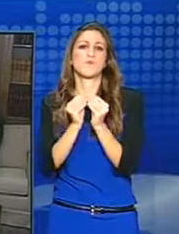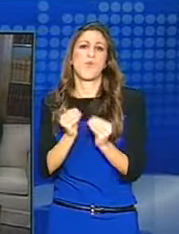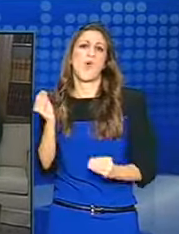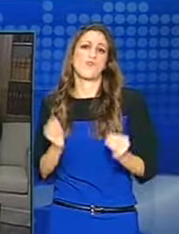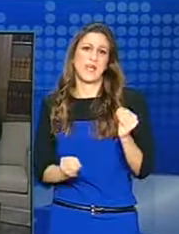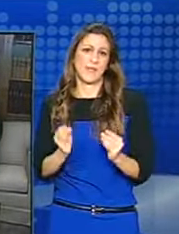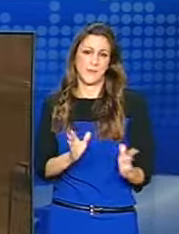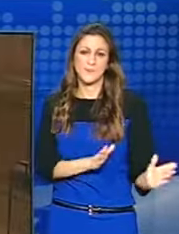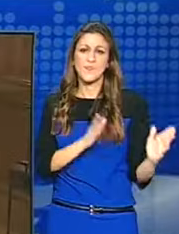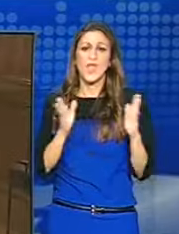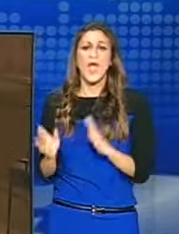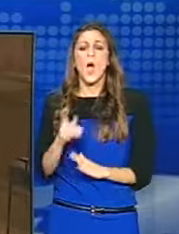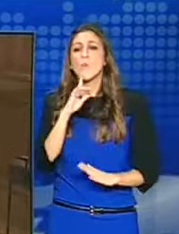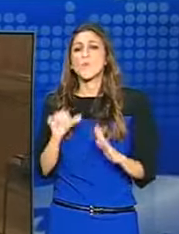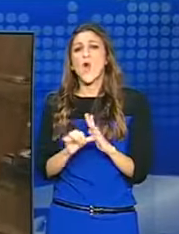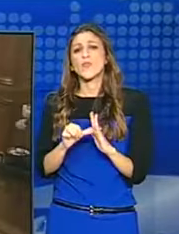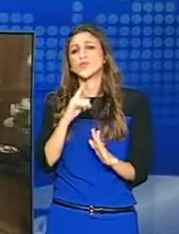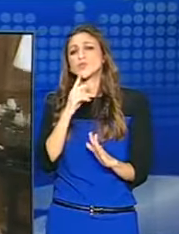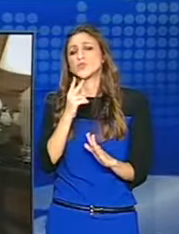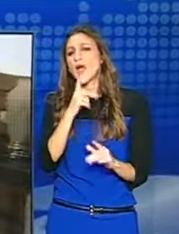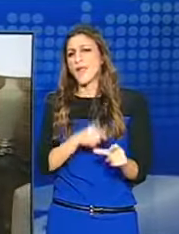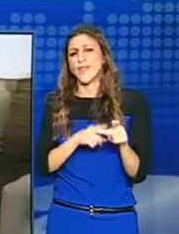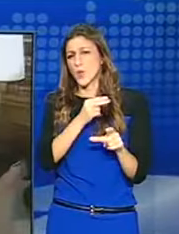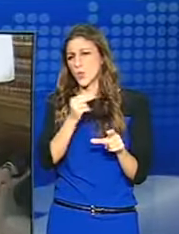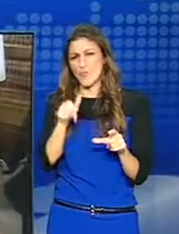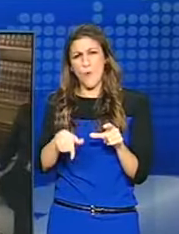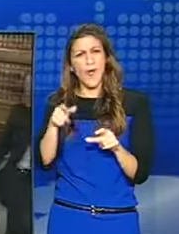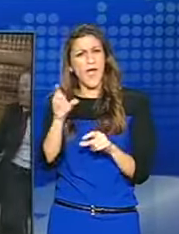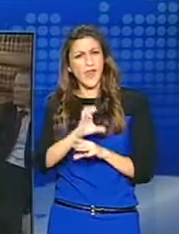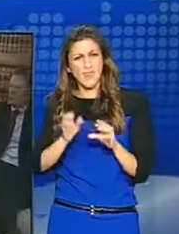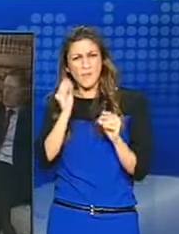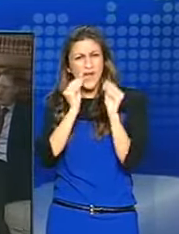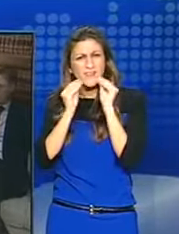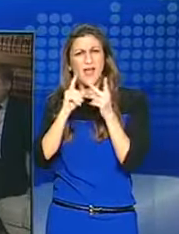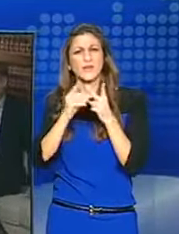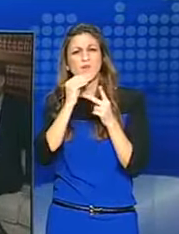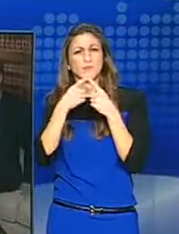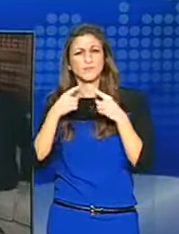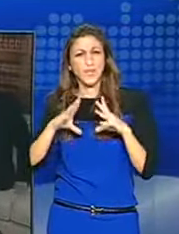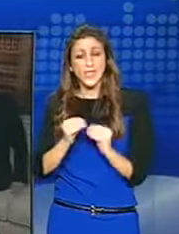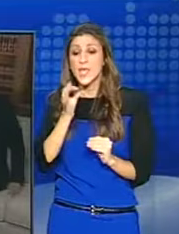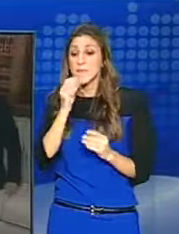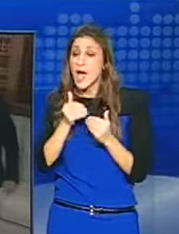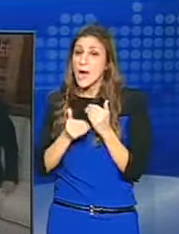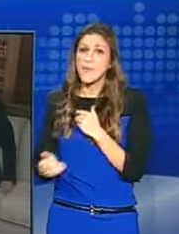μεγάλης πολυεθνικής επαναβεβαίωσε τη δέσμευση της εταιρείας για παραμονή και περαιτέρω ενδυνάμωση της παρουσίας της στην ελληνική